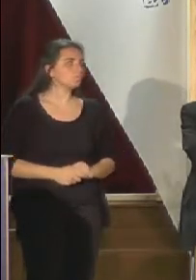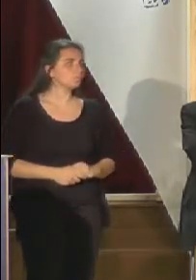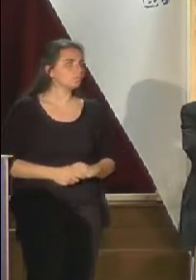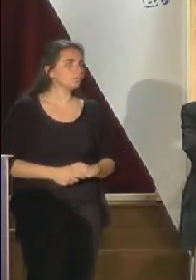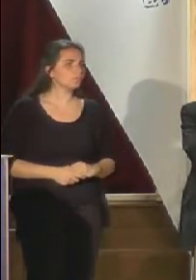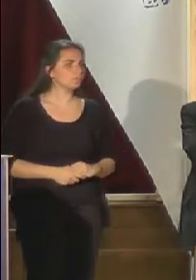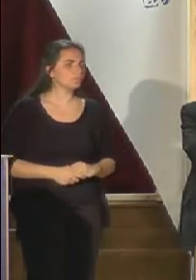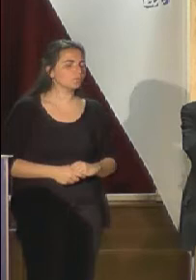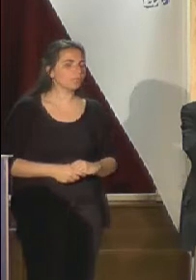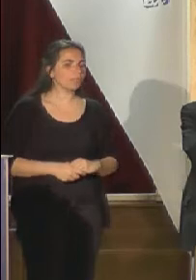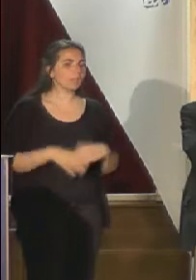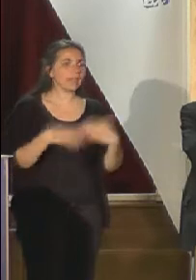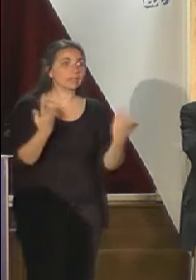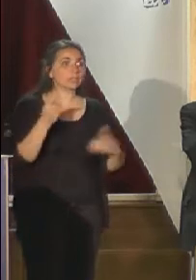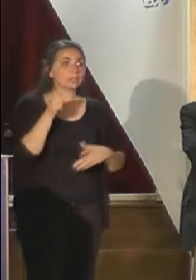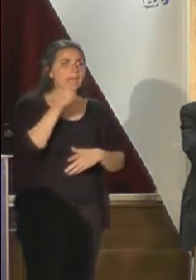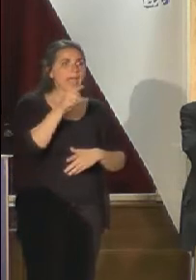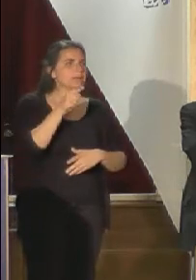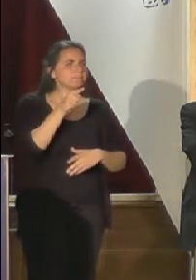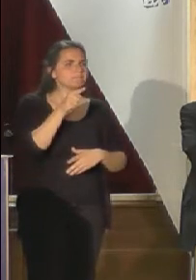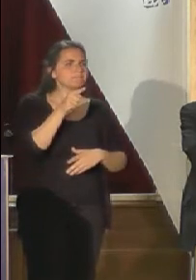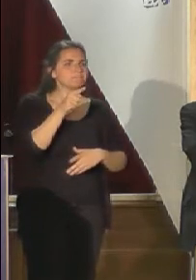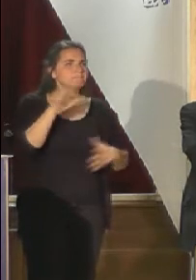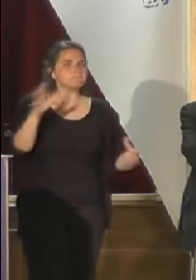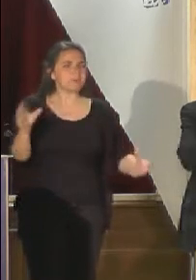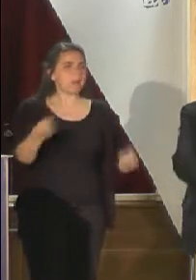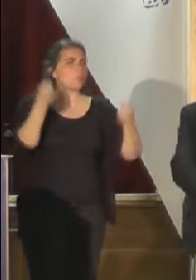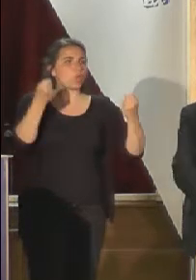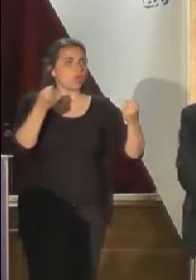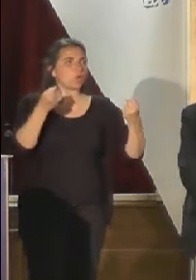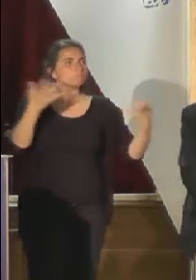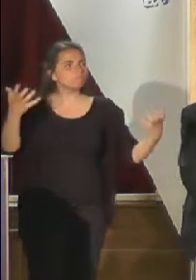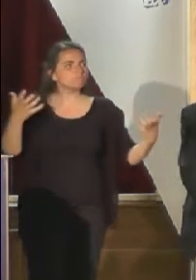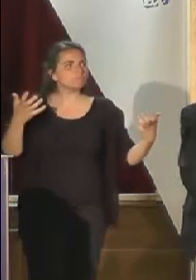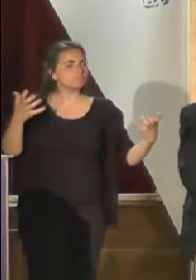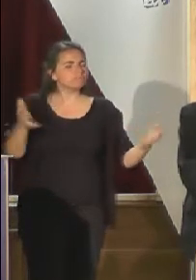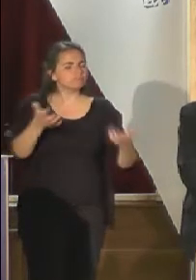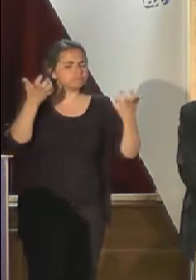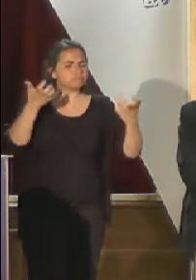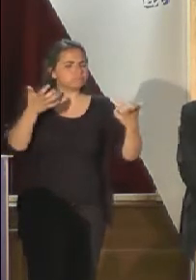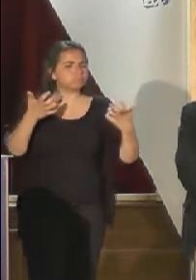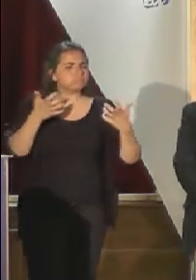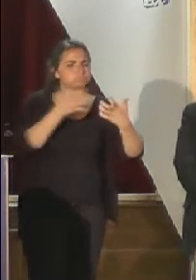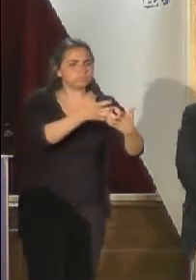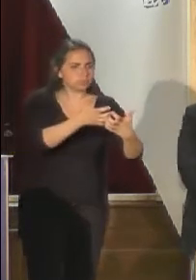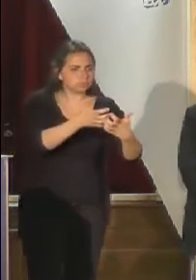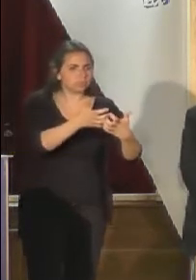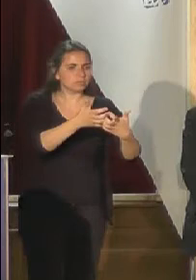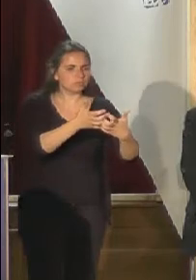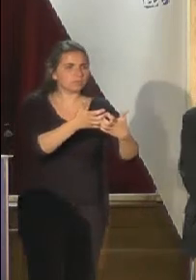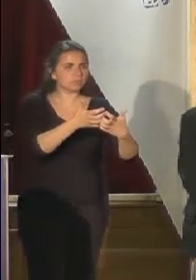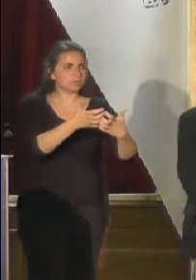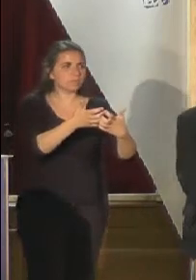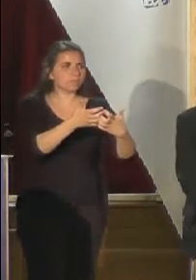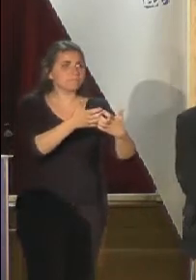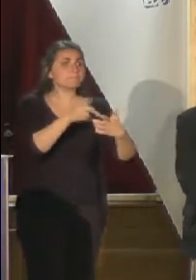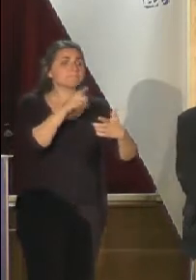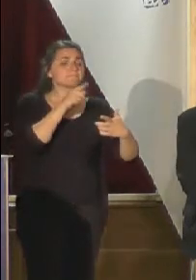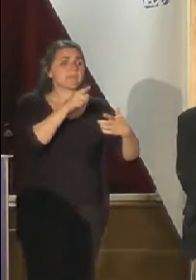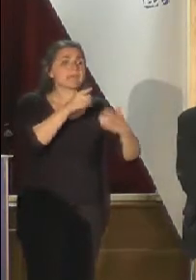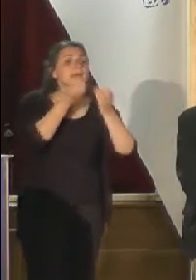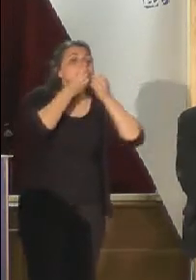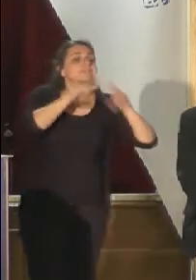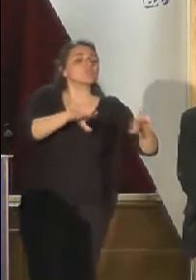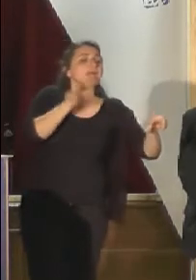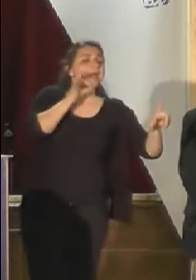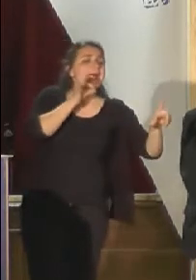E sublevouse. E Murguía nas súas memorias, mellor dito, no prólogo dun dos tomos da súa historia de